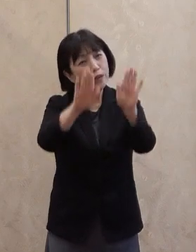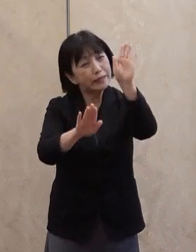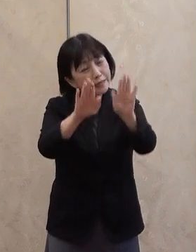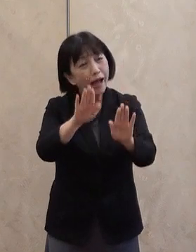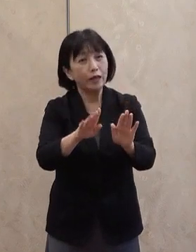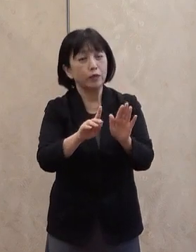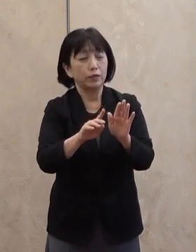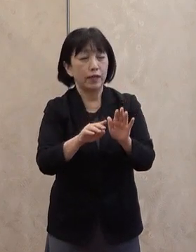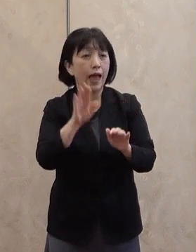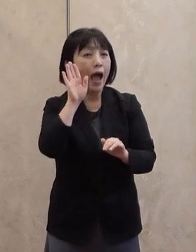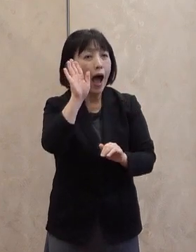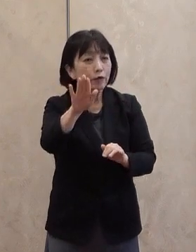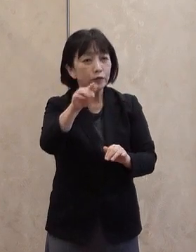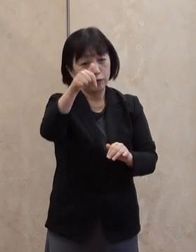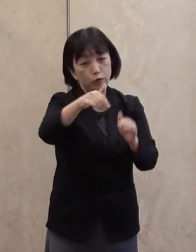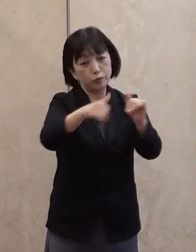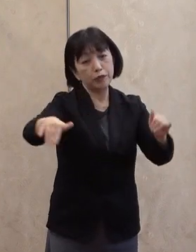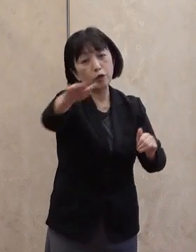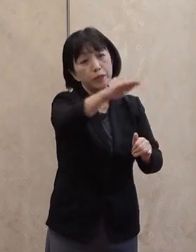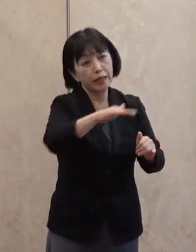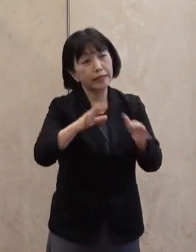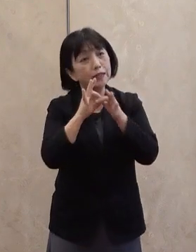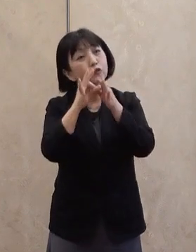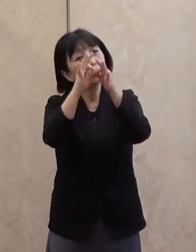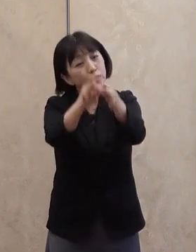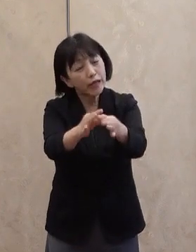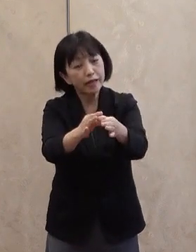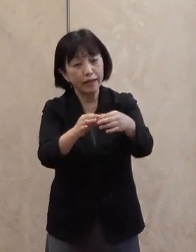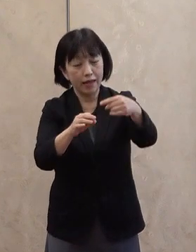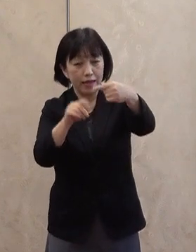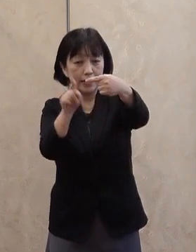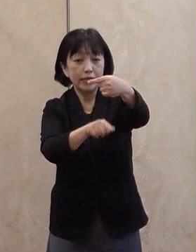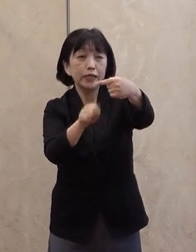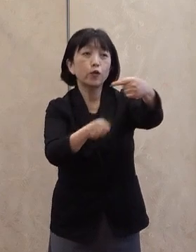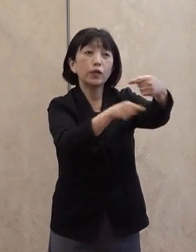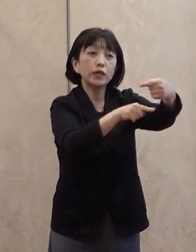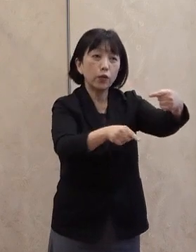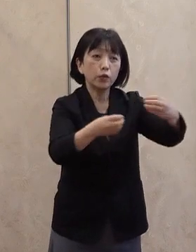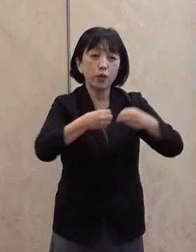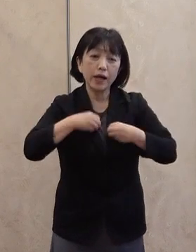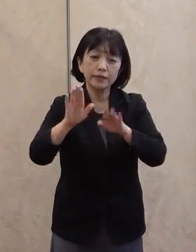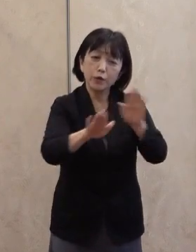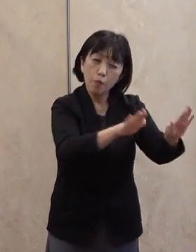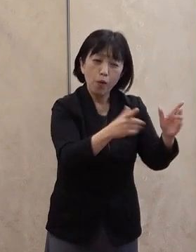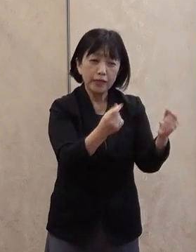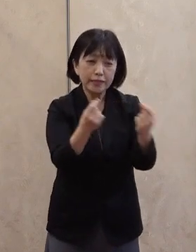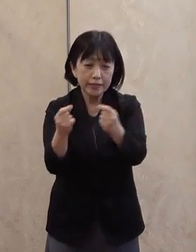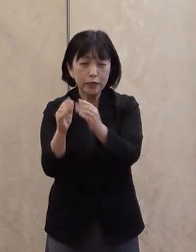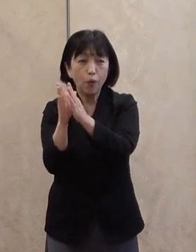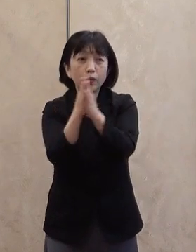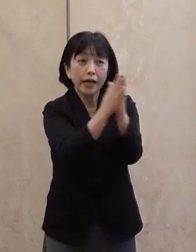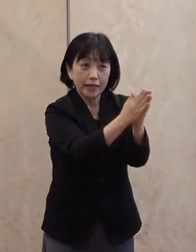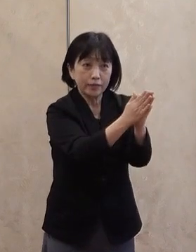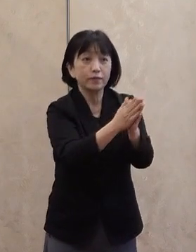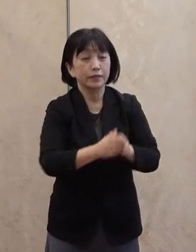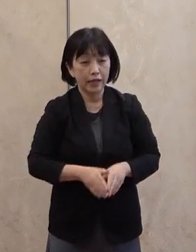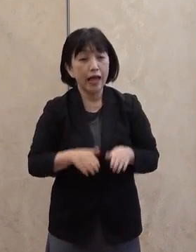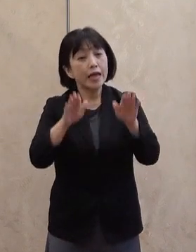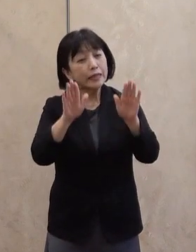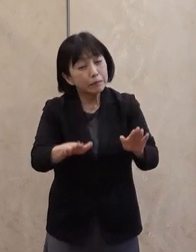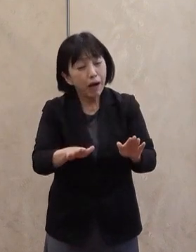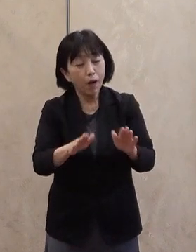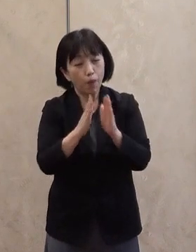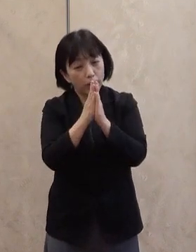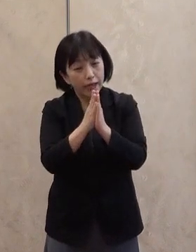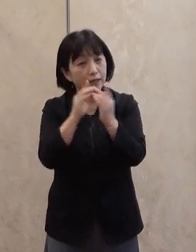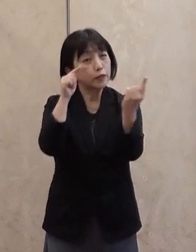できるだけあのお伝えをしてですね、お一人お一人 の, この感染症対策の徹底をお願いします、それから今お願いしている措置の徹底をお願いし